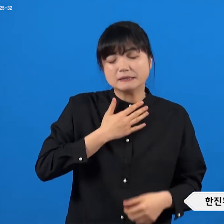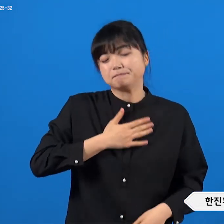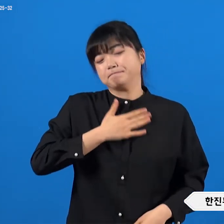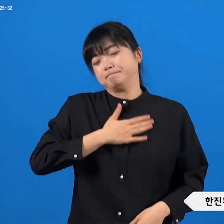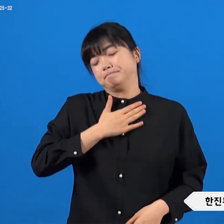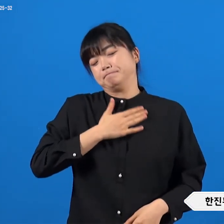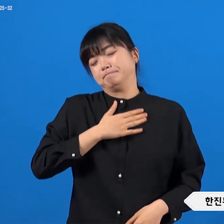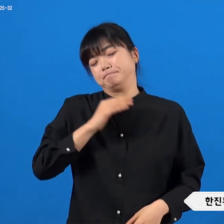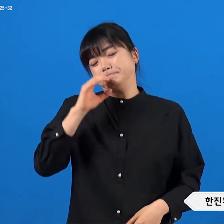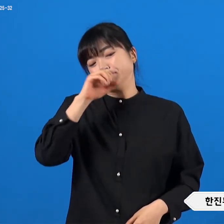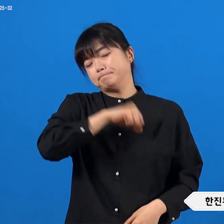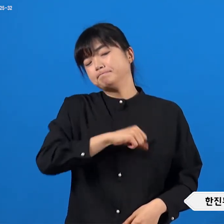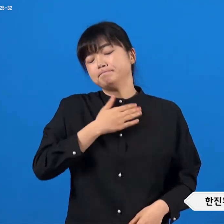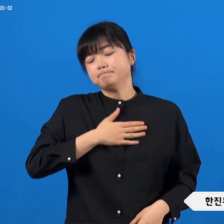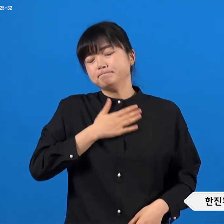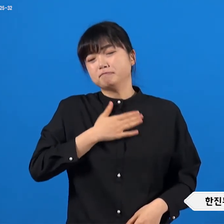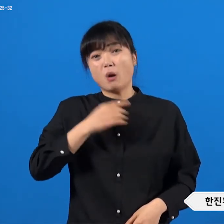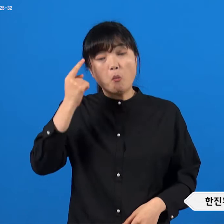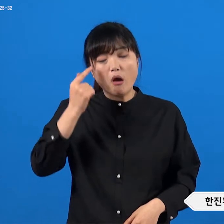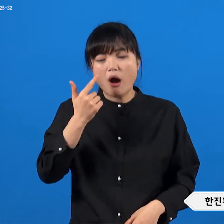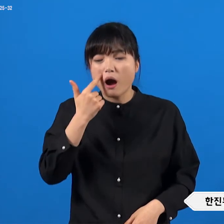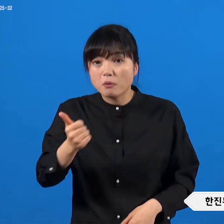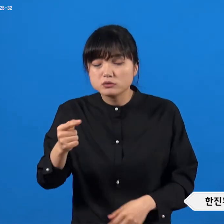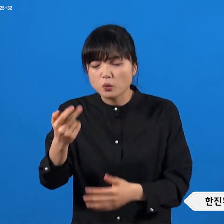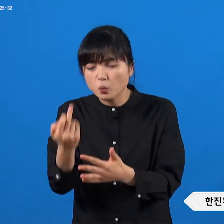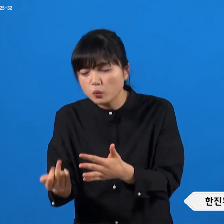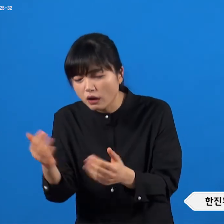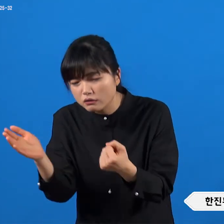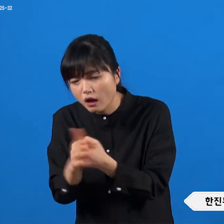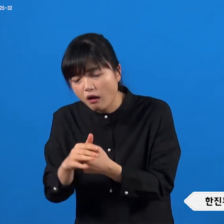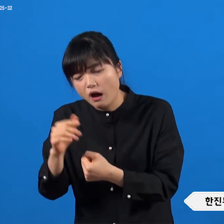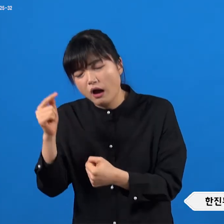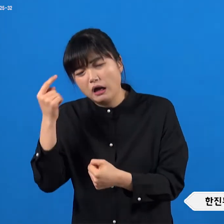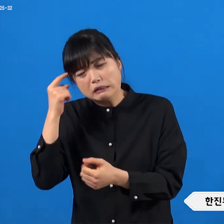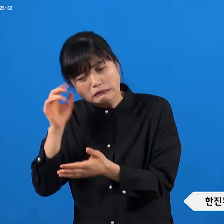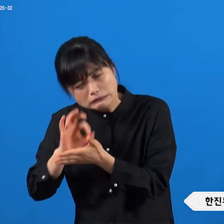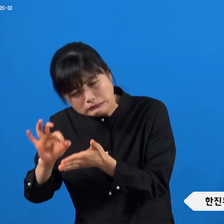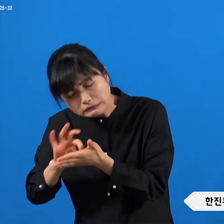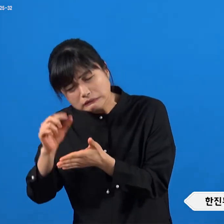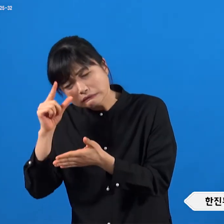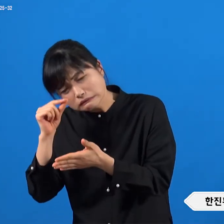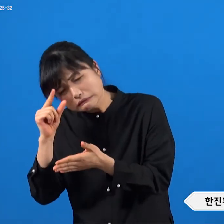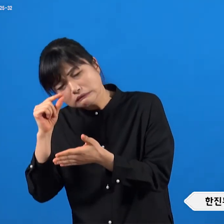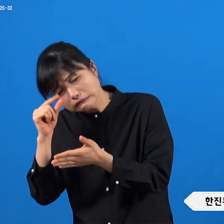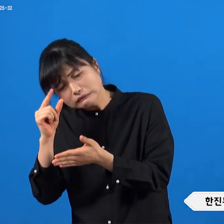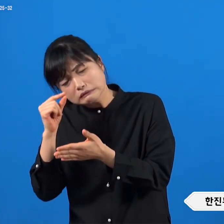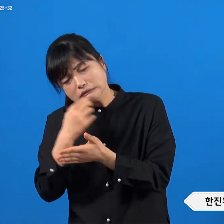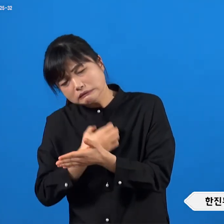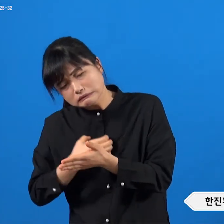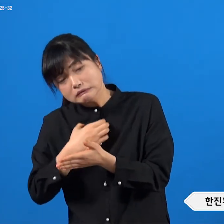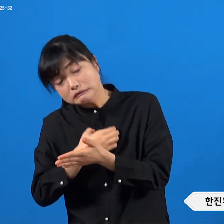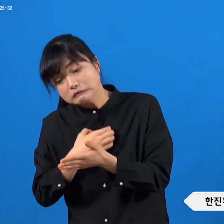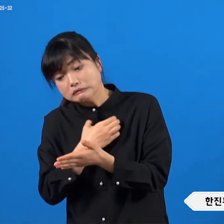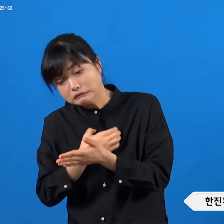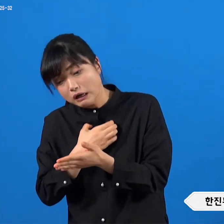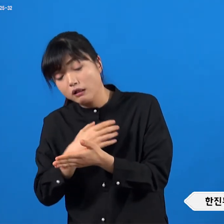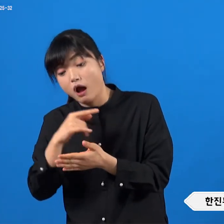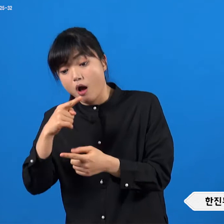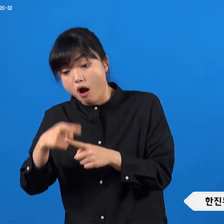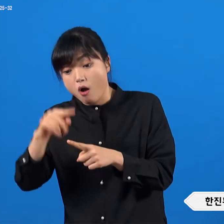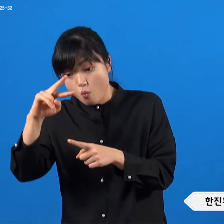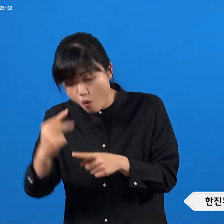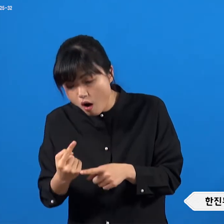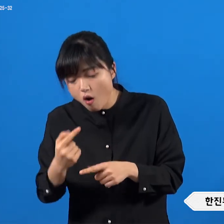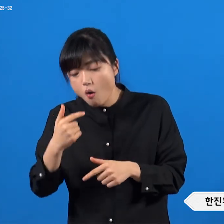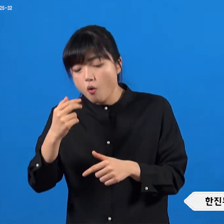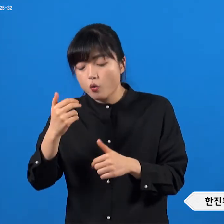기뻐하시니까, 동생 때문에 밤잠을 이루지 못하던 아버지가 저렇게 좋아하시니까, 그래서 아버지를 생각하는